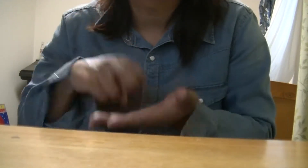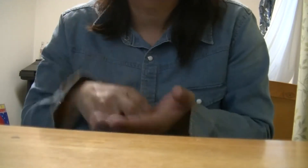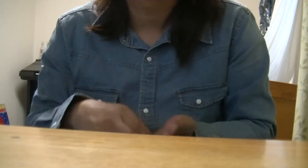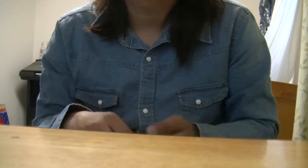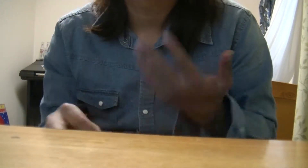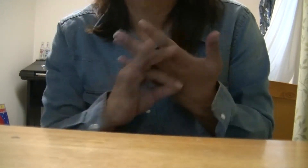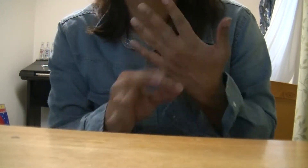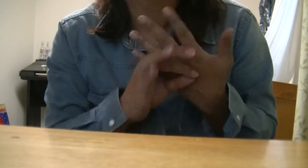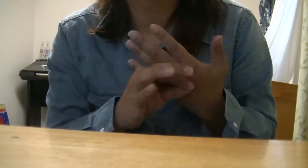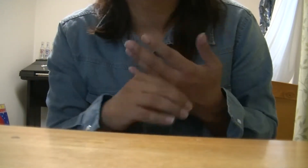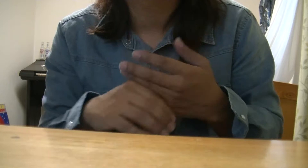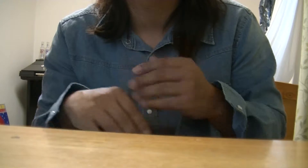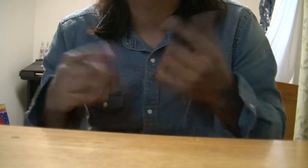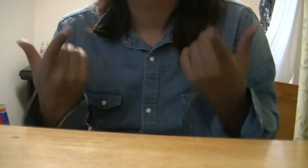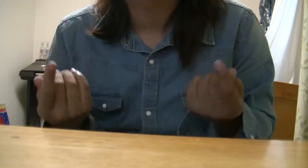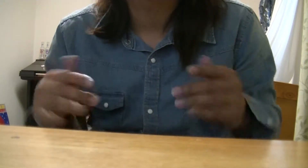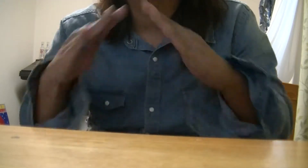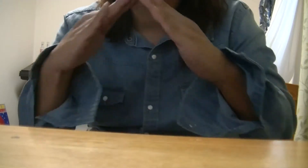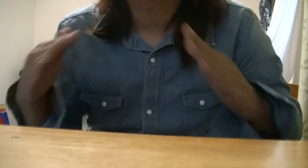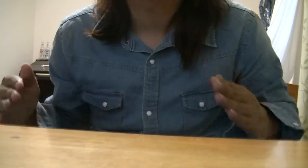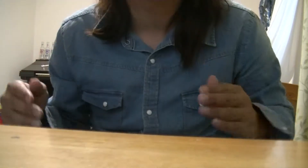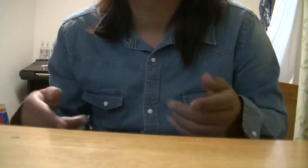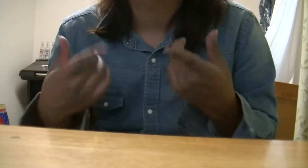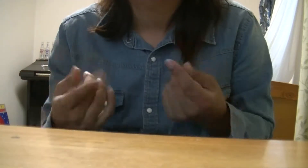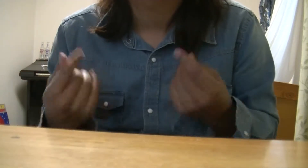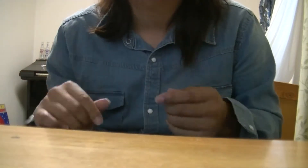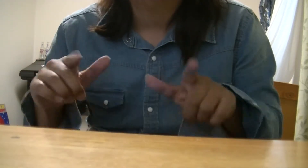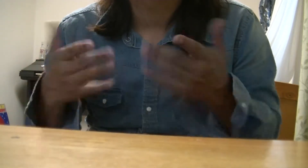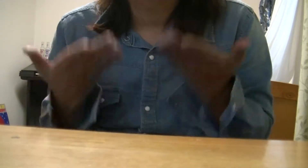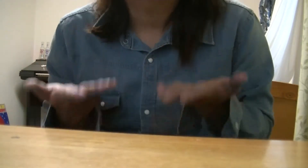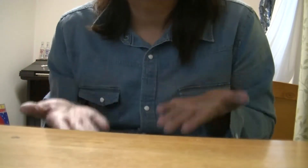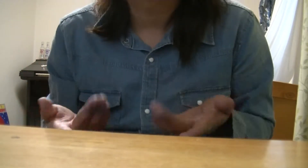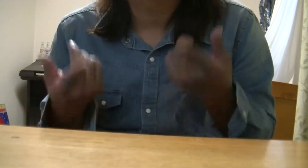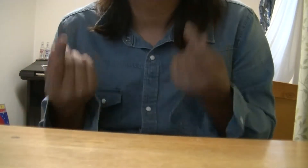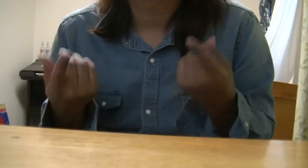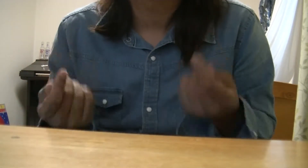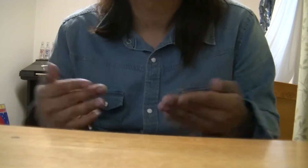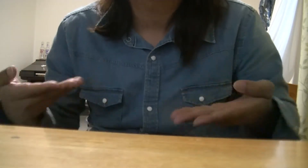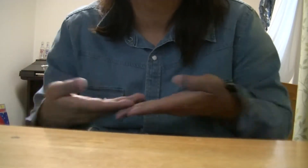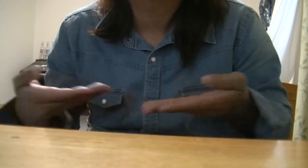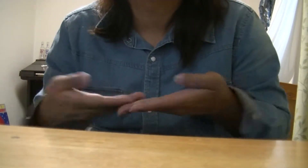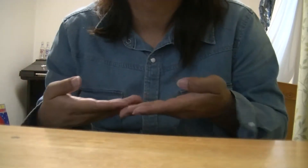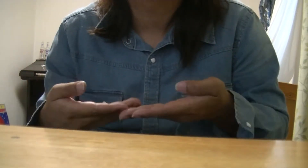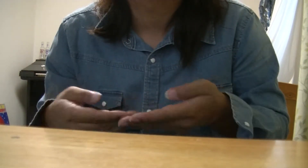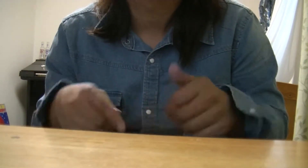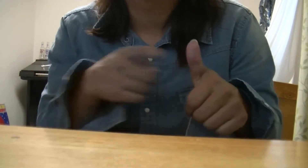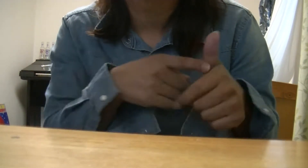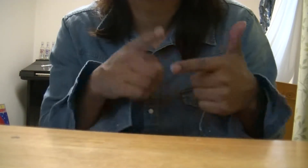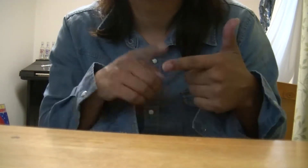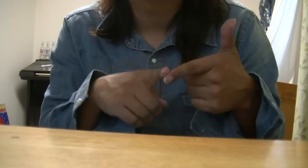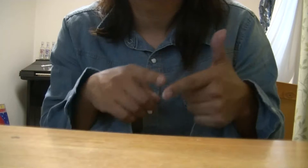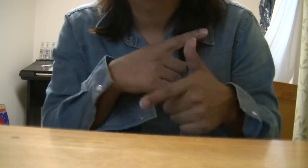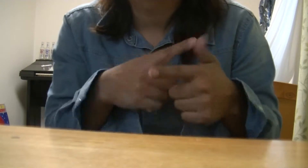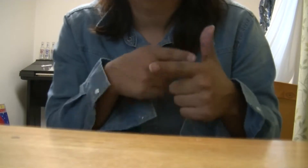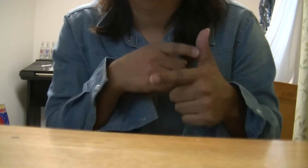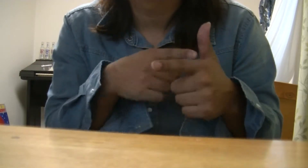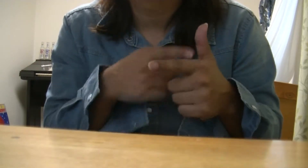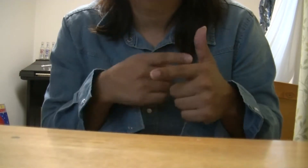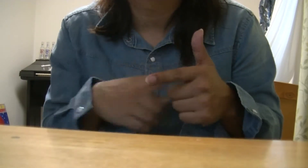ば同じ家に生まれ、同じ教育を受け、同じ会社で働いている A さんと B さんという2人の方がいらっしゃったとします。